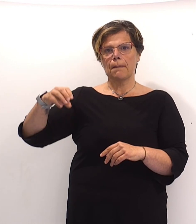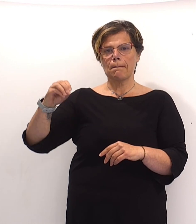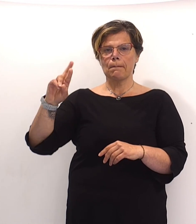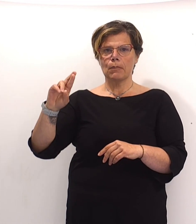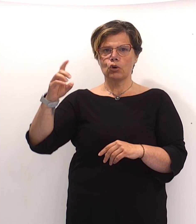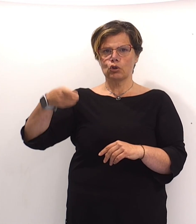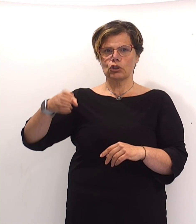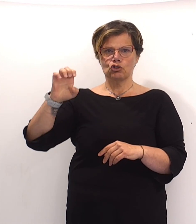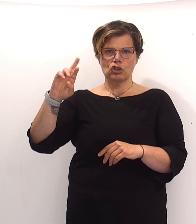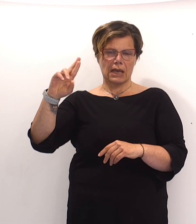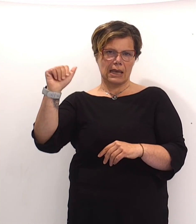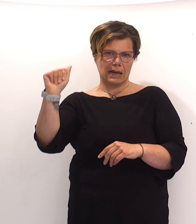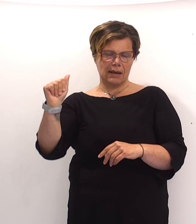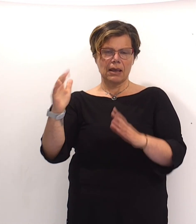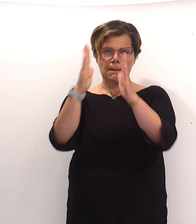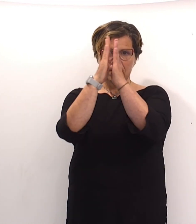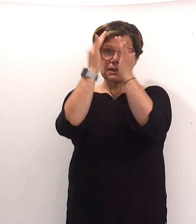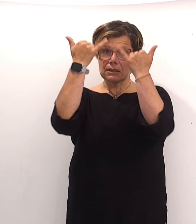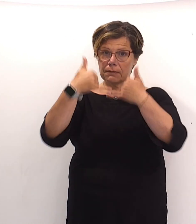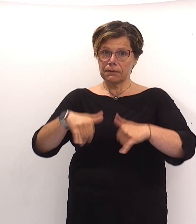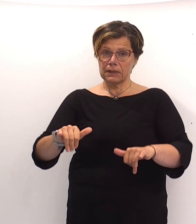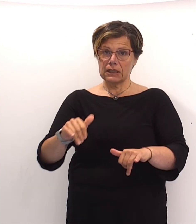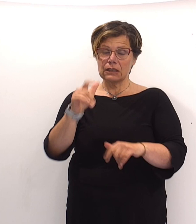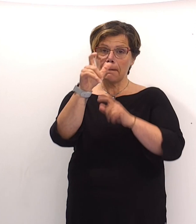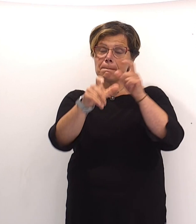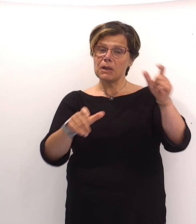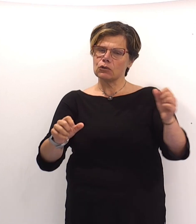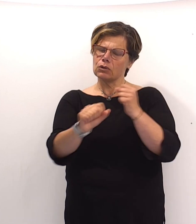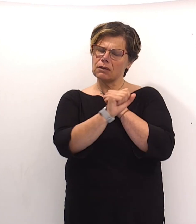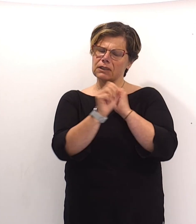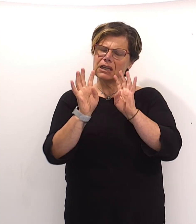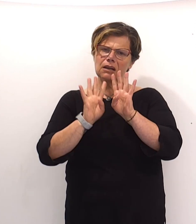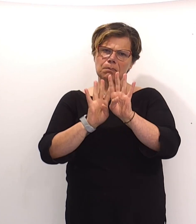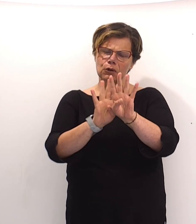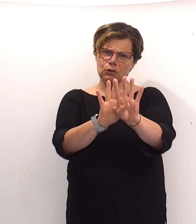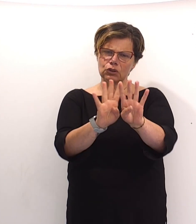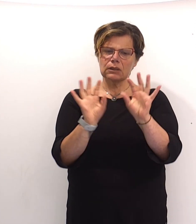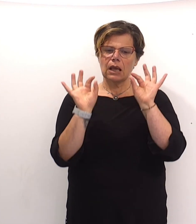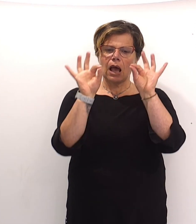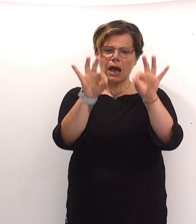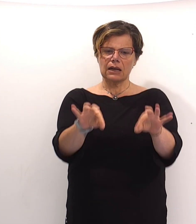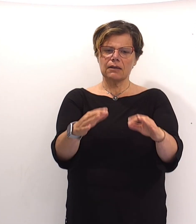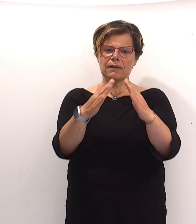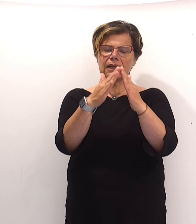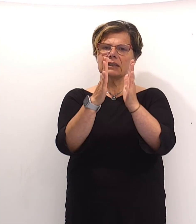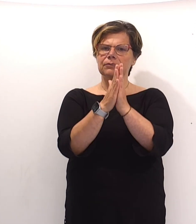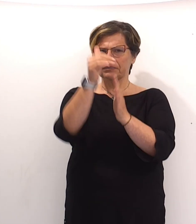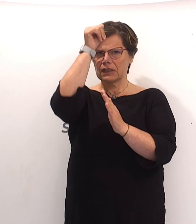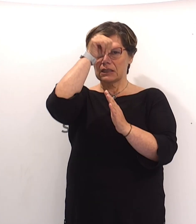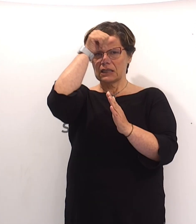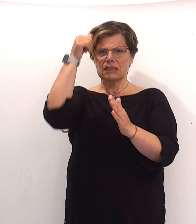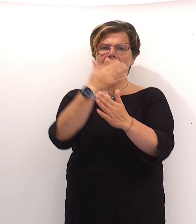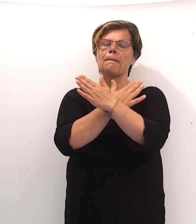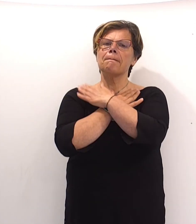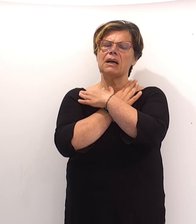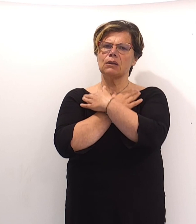Al termine della celebrazione, i fedeli in processione hanno raggiunto la chiesa della Madonna